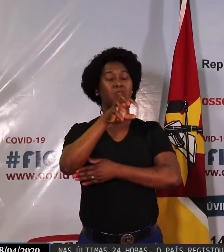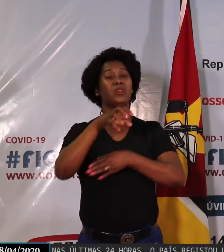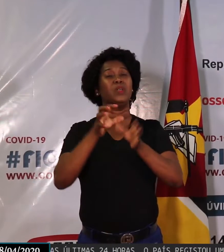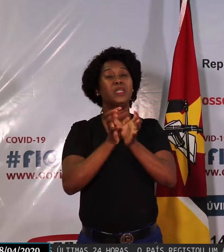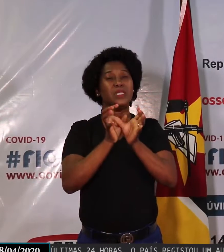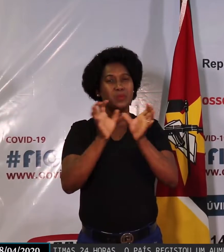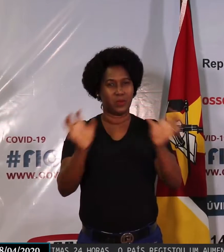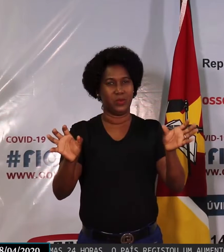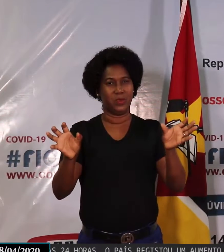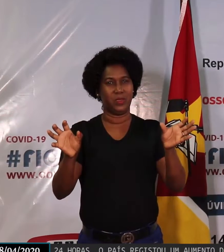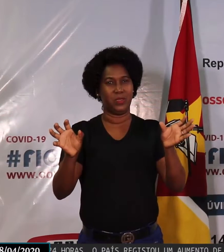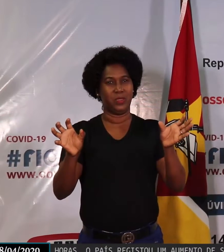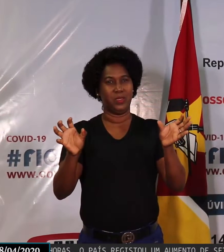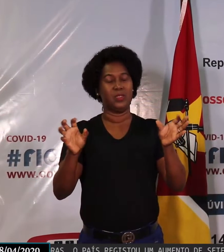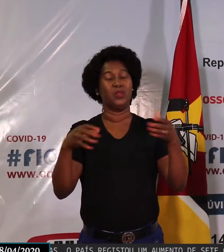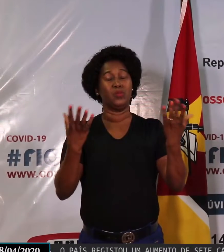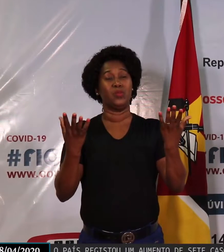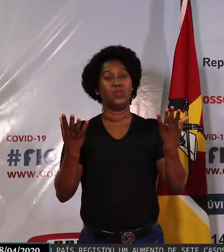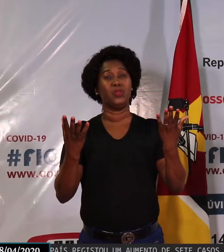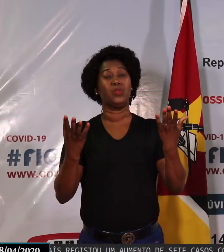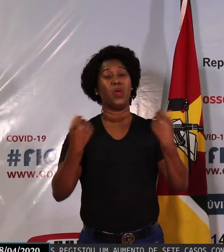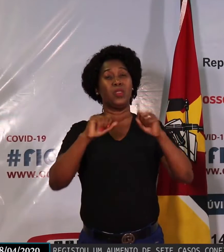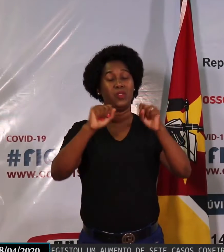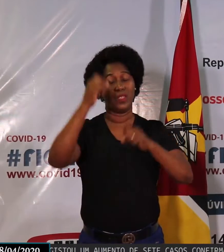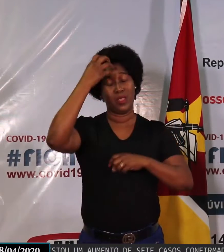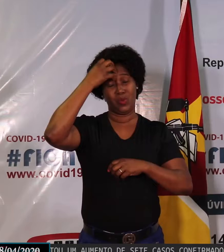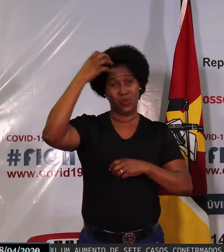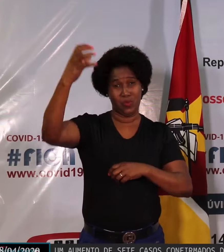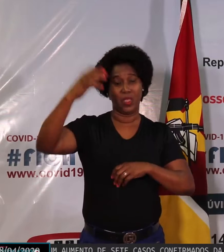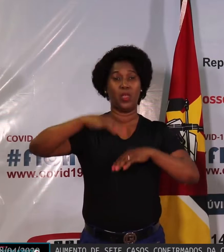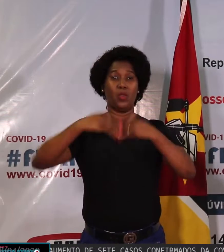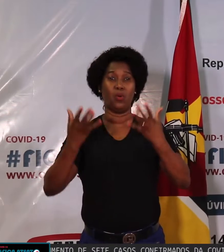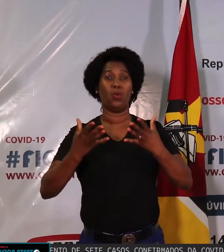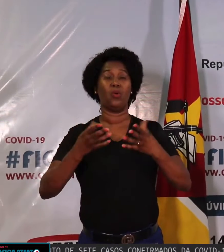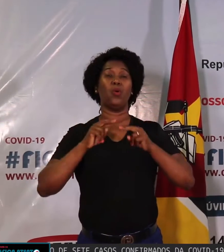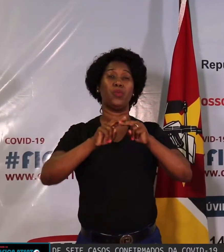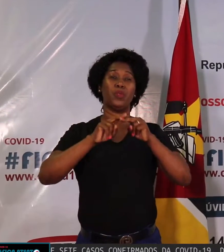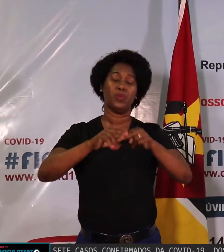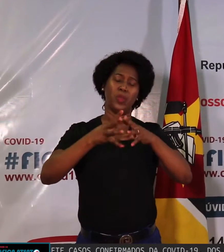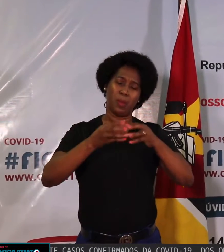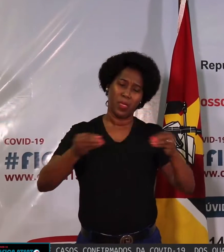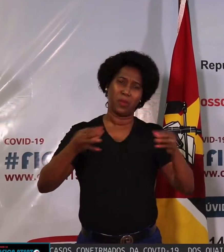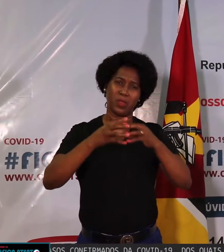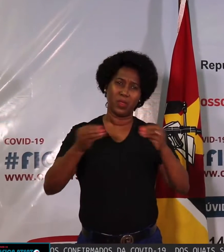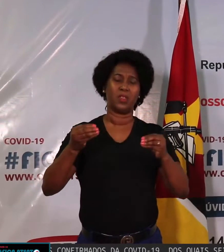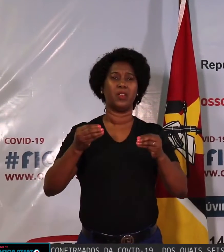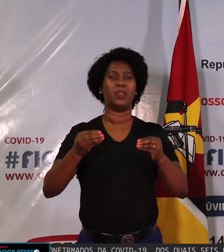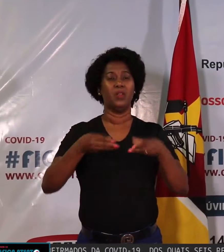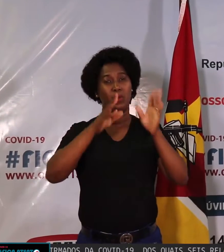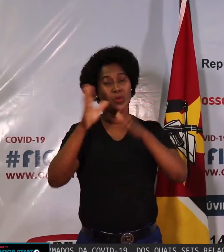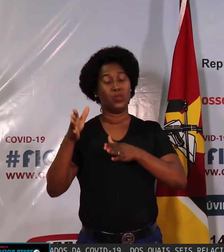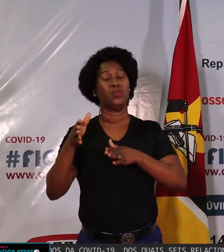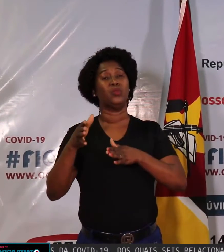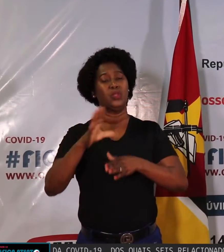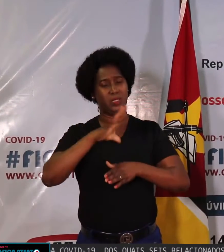razões de interesse do Estado, transporte de bens e mercadorias por operadores